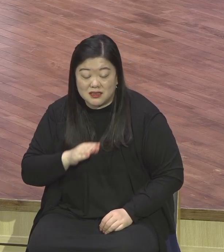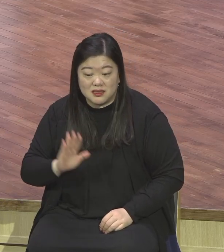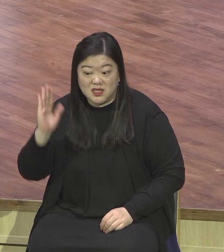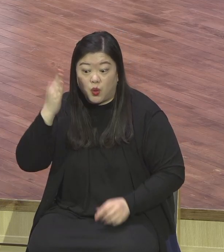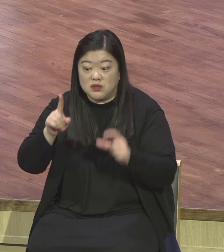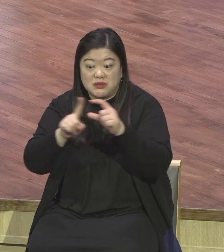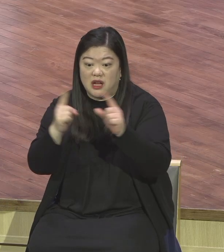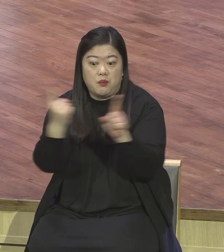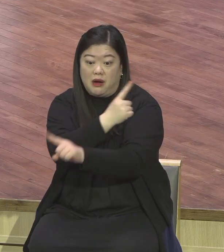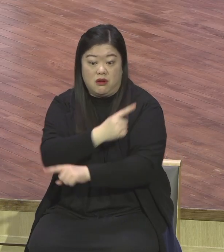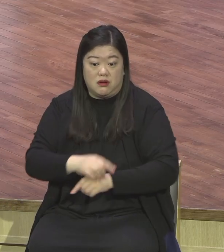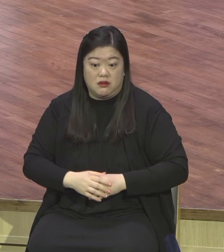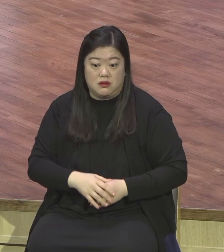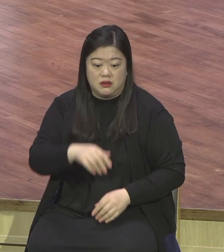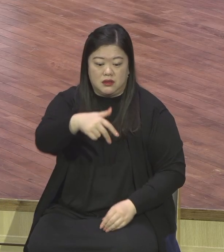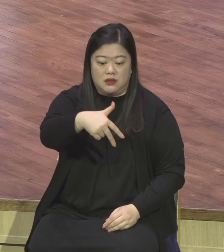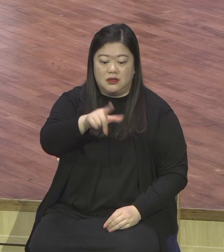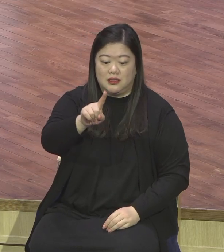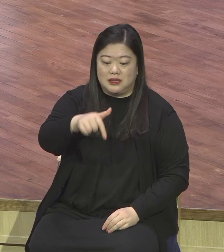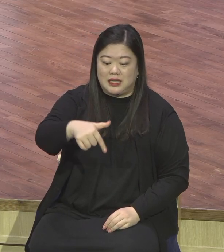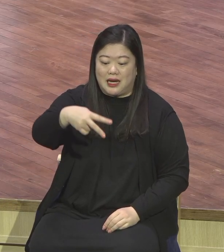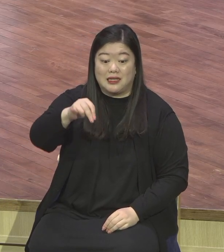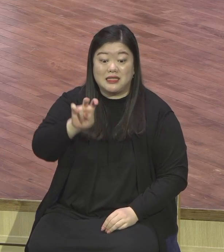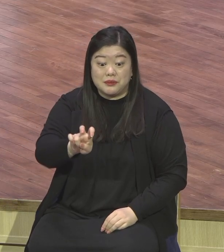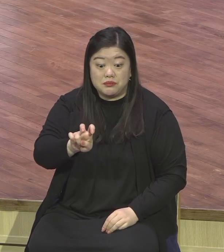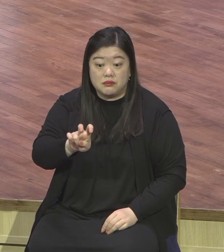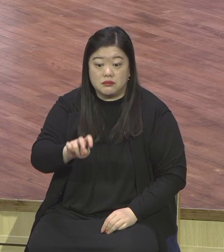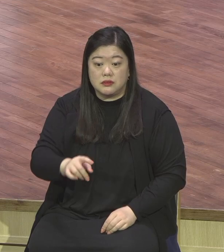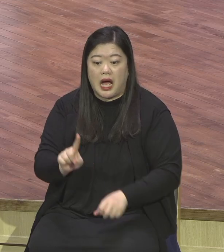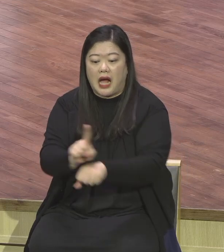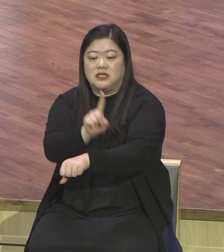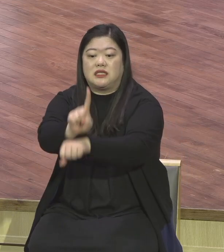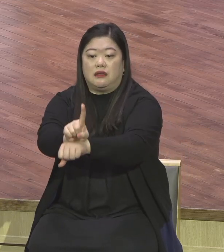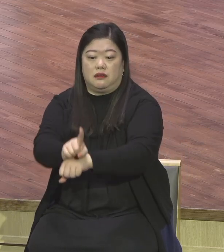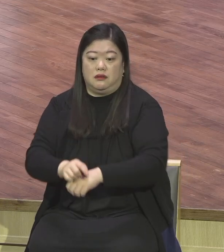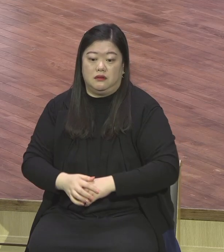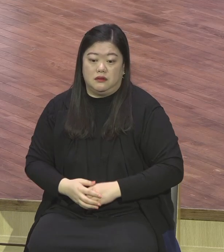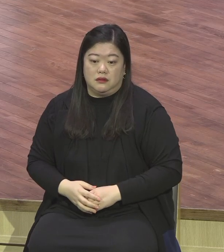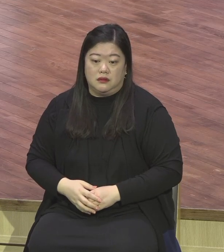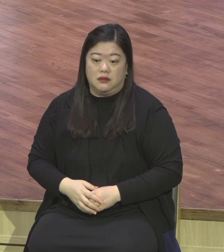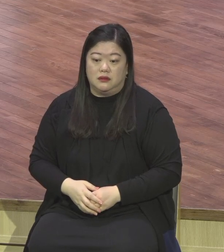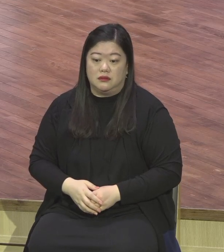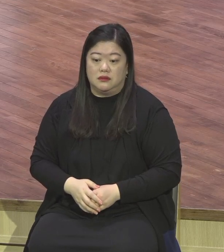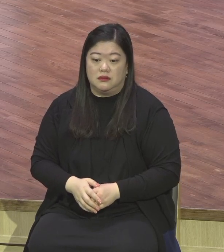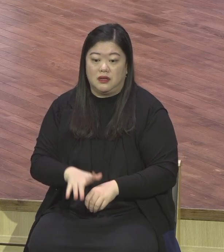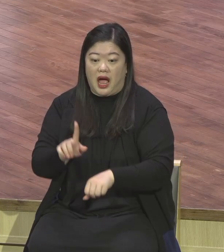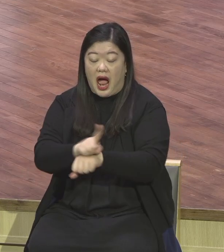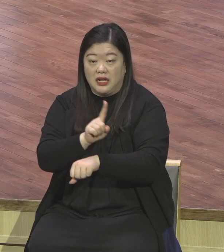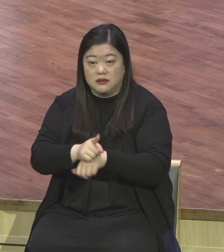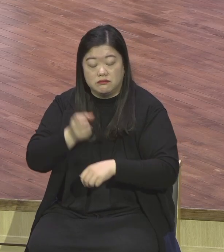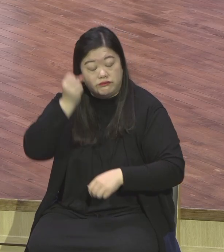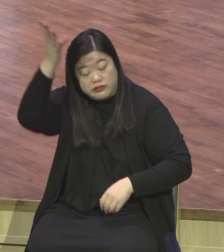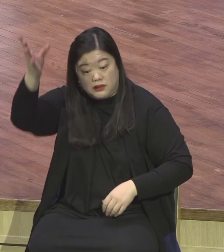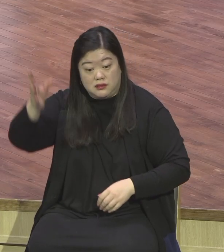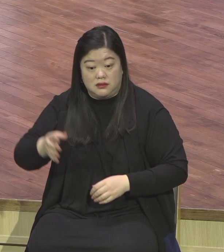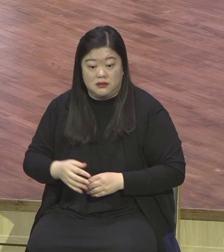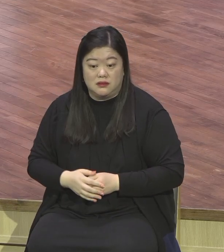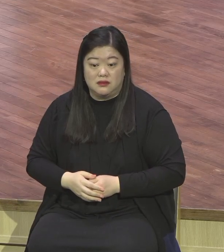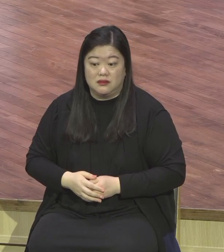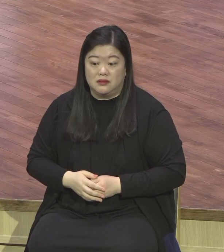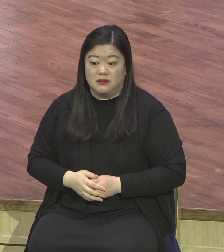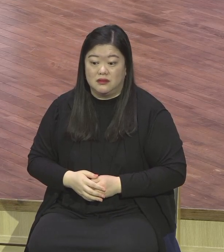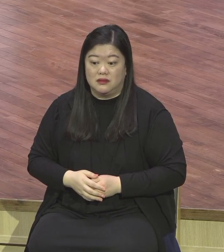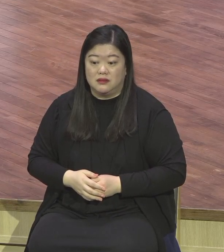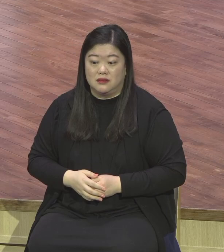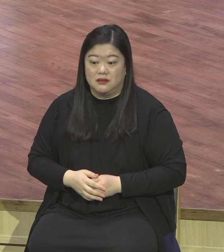다 잊어버려 저는 너무 신기하고 놀라워 교회를 수십 년 다녔는데 하나님